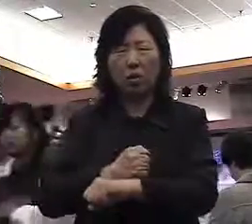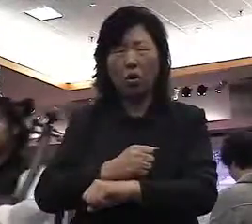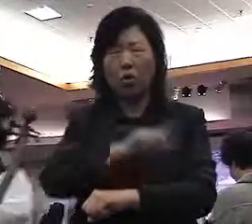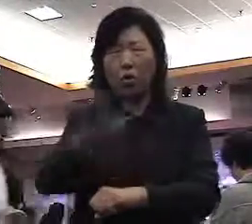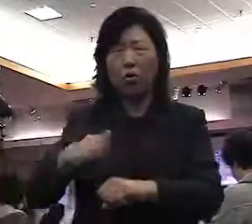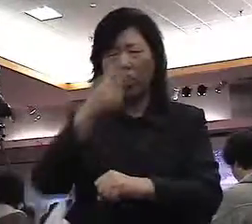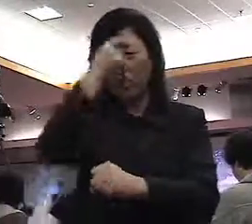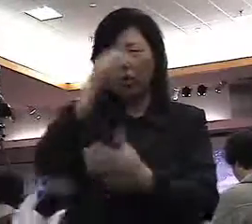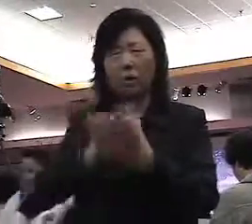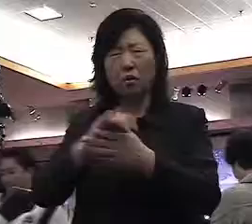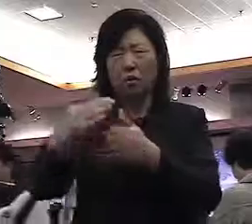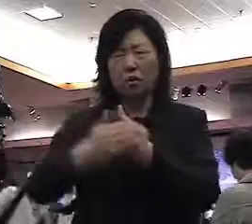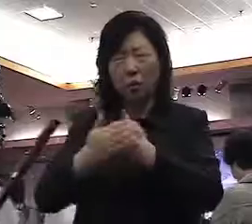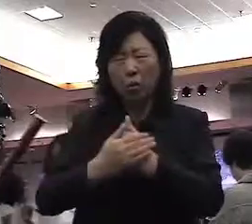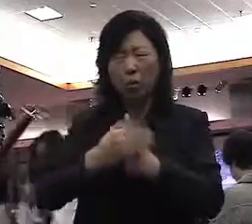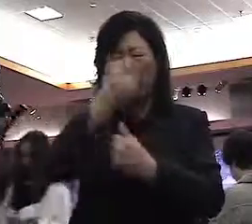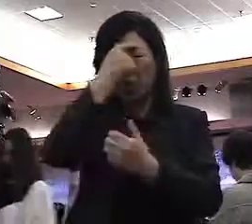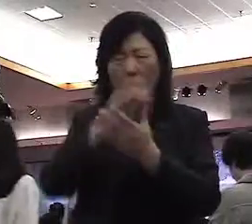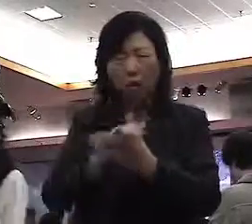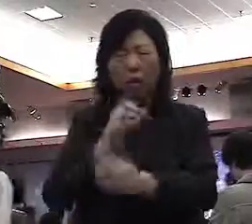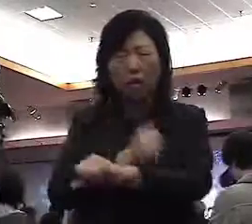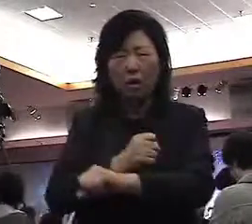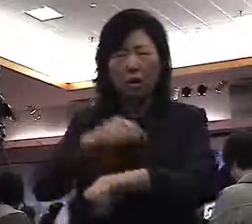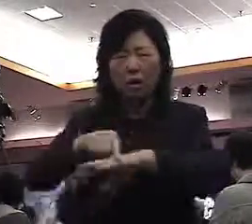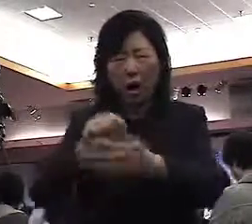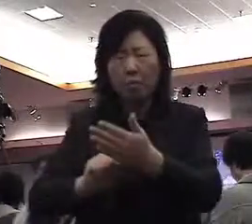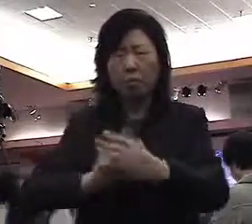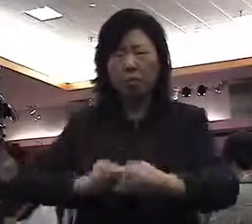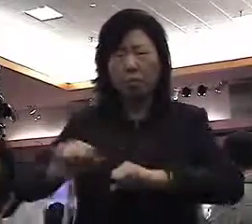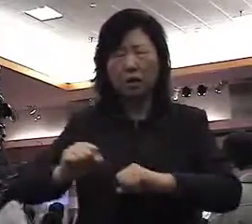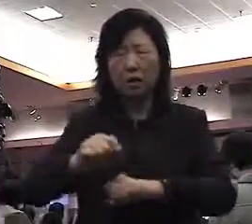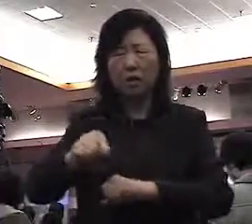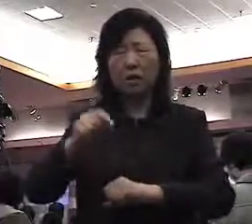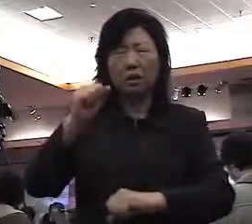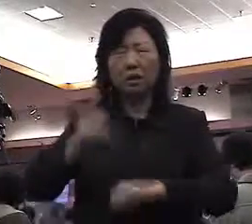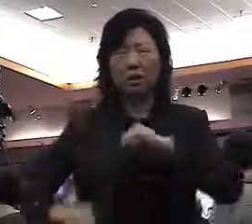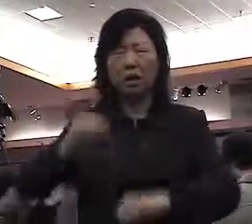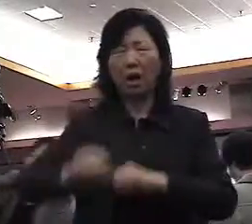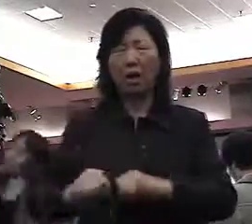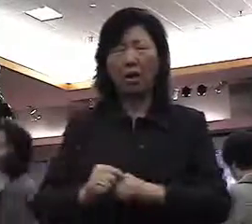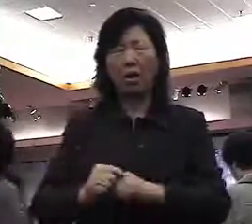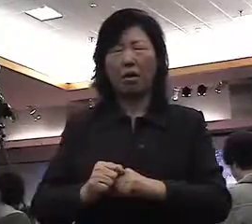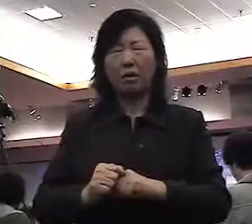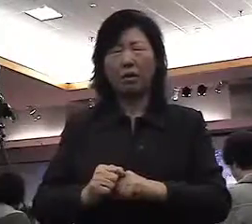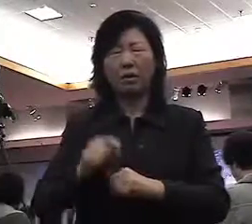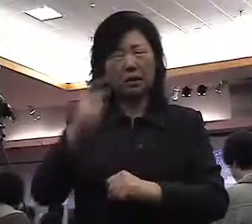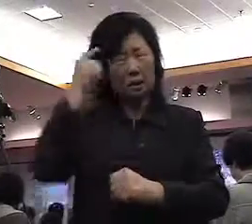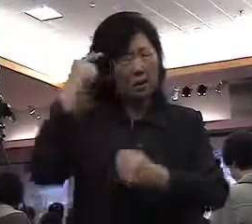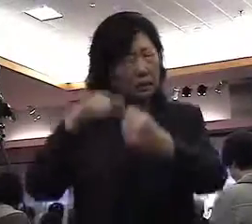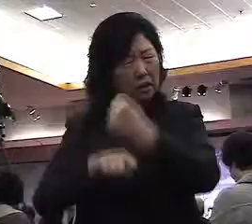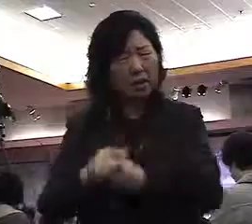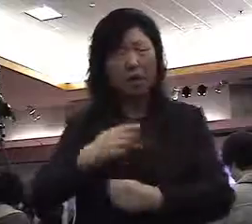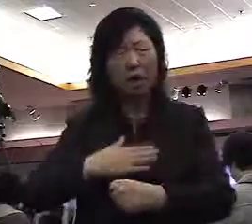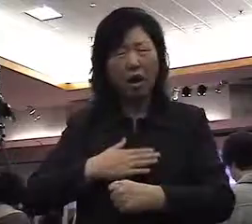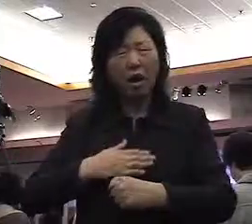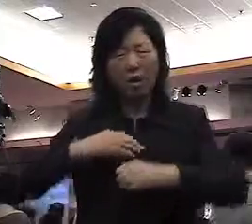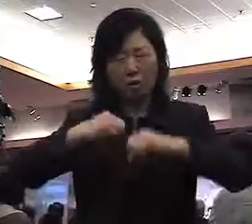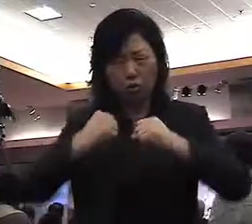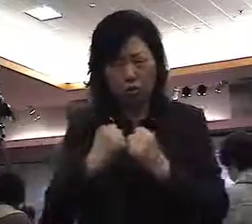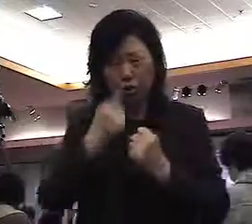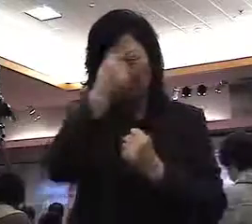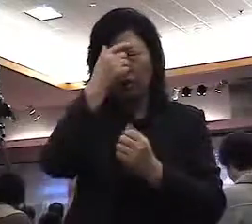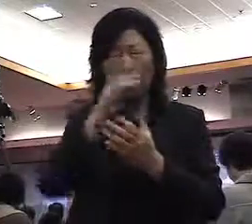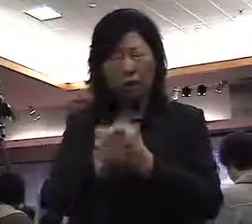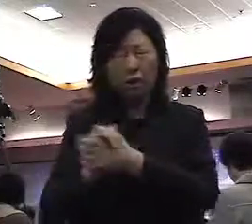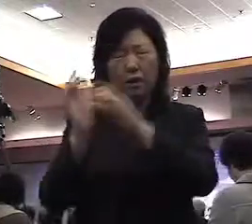기도를 도우시며 기도하게 하시고 기도의 마음을 움직이시는 그 역사와 또 그 뜻을 알고 주 뜻대로 순종하며